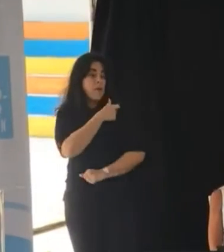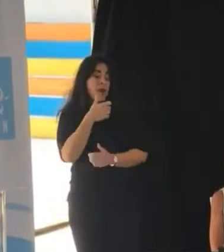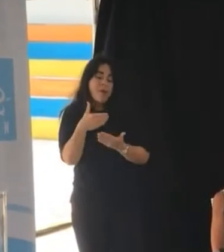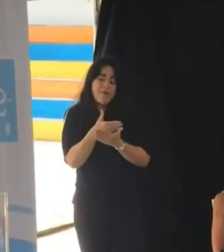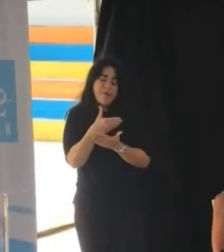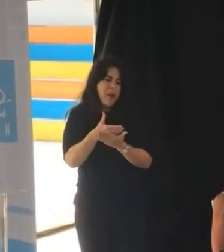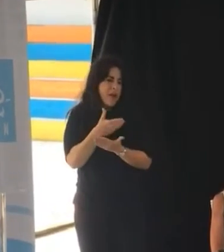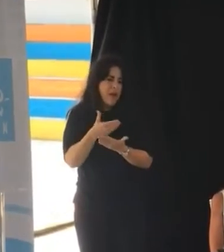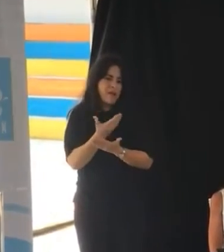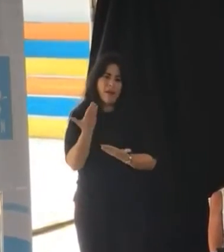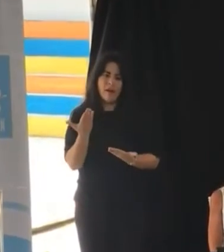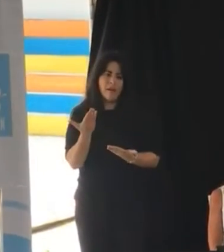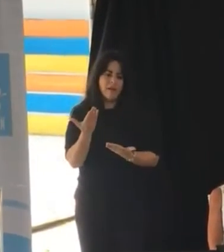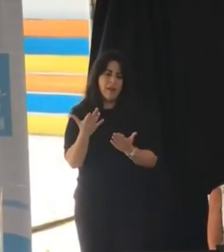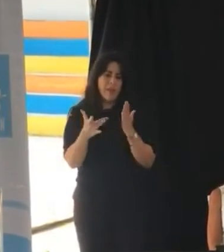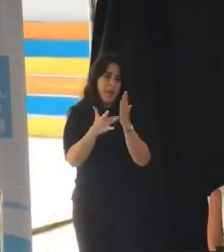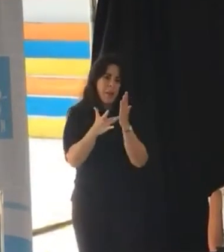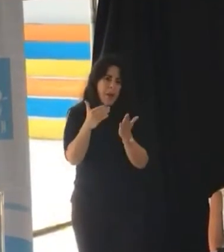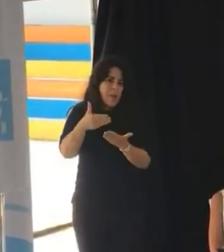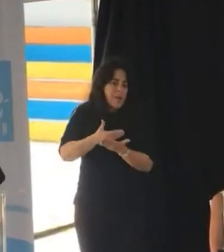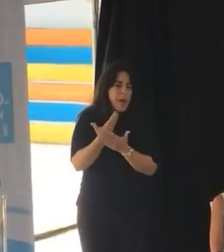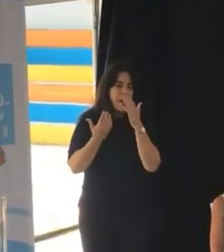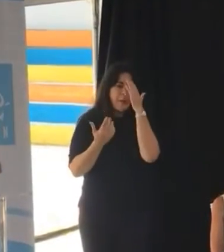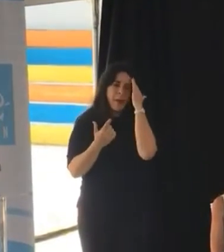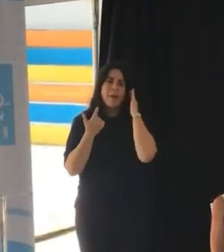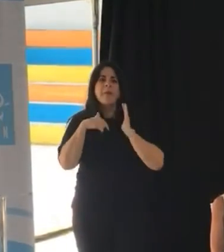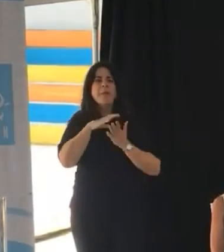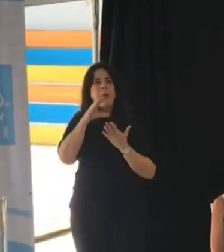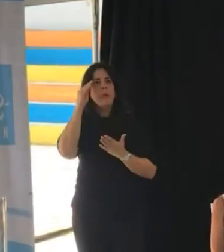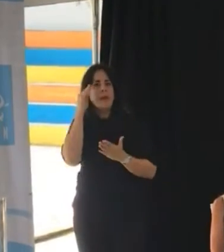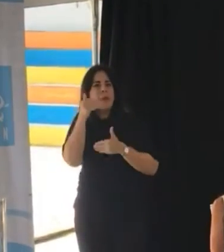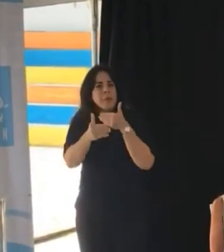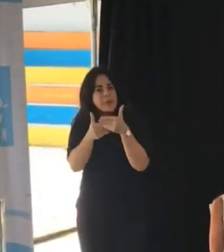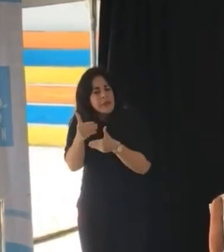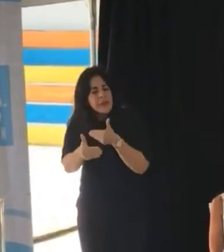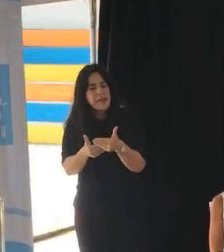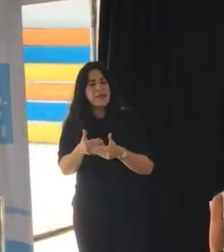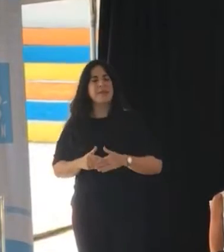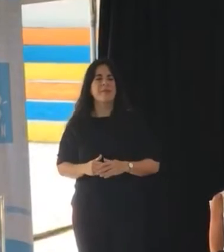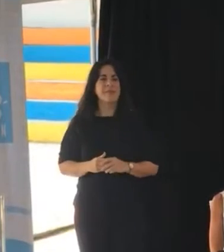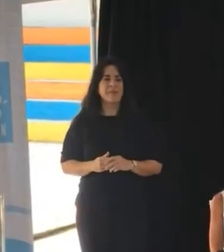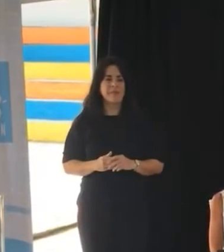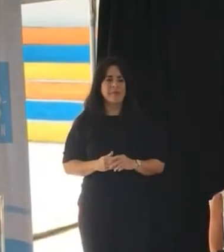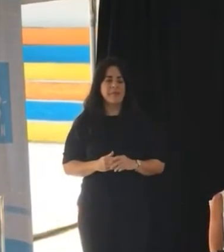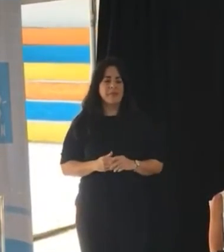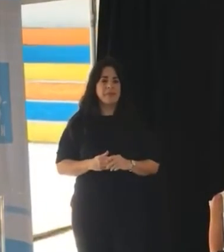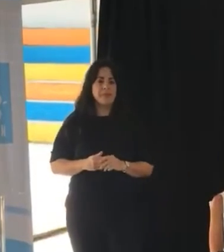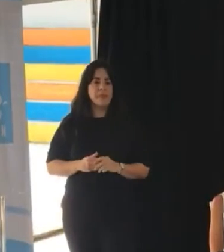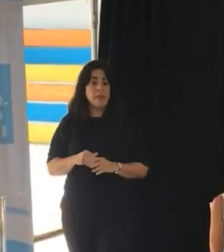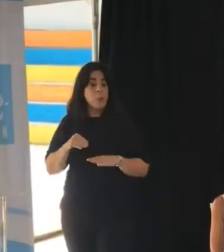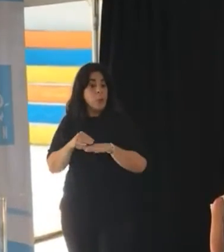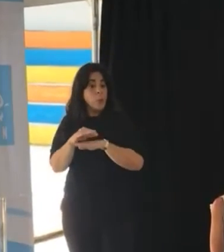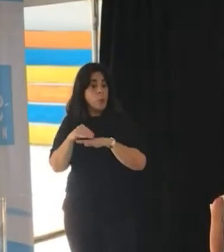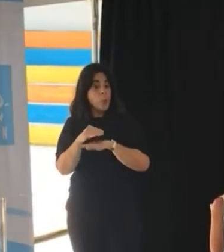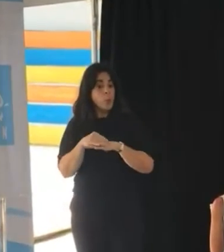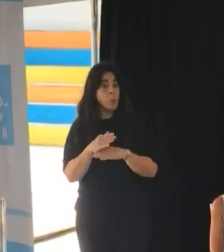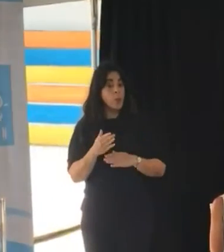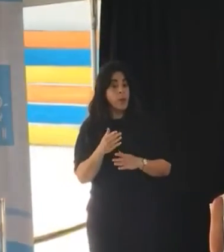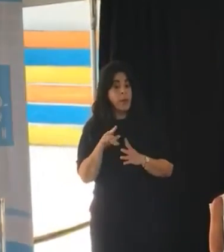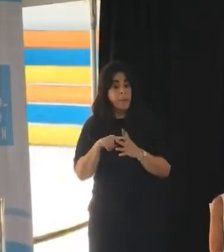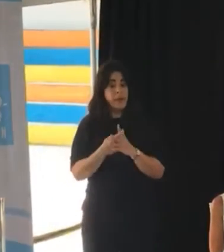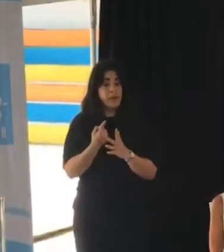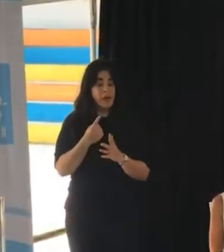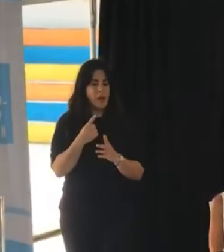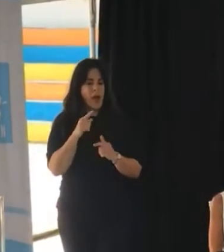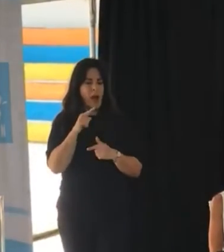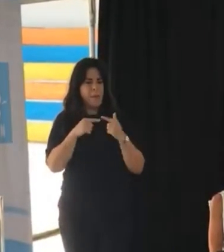nuevas, son tecnologías nuevas. Estamos aprendiendo en el camino. La recomendación inicial de